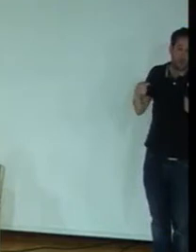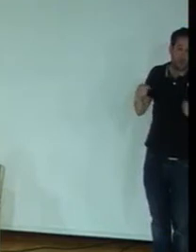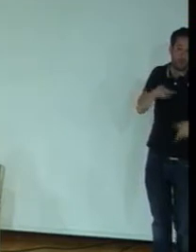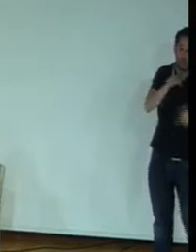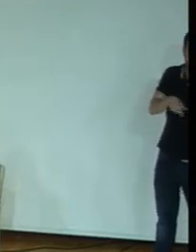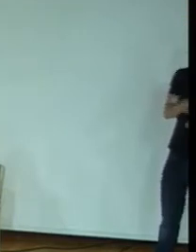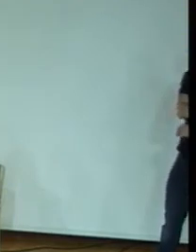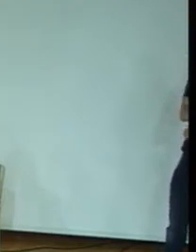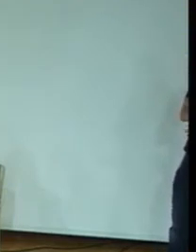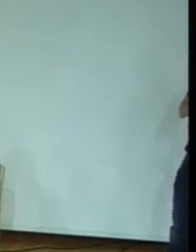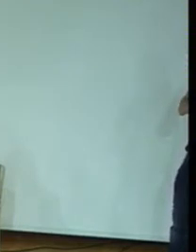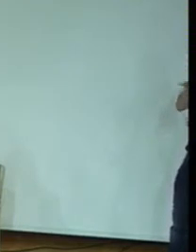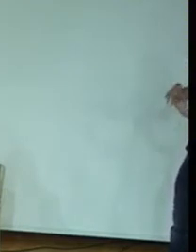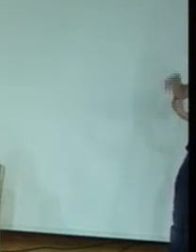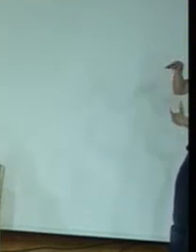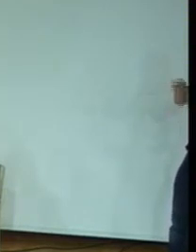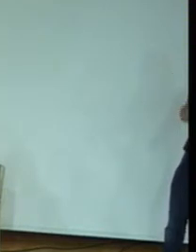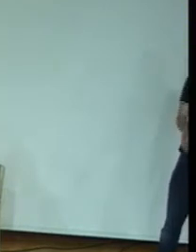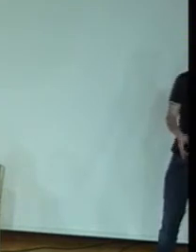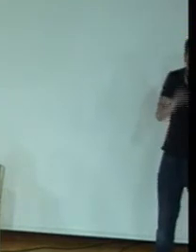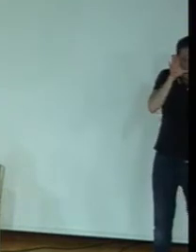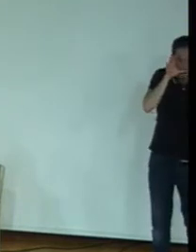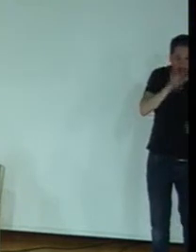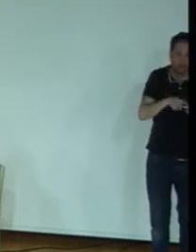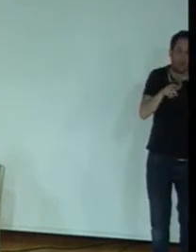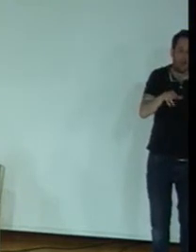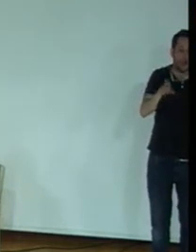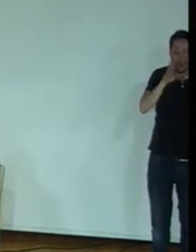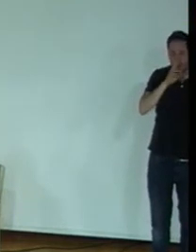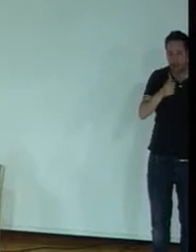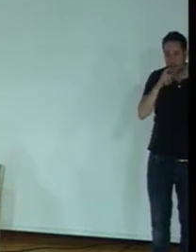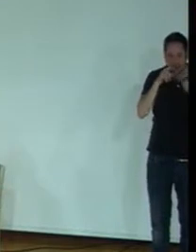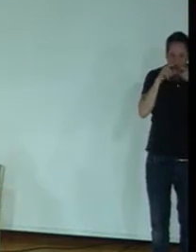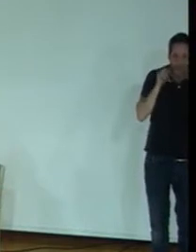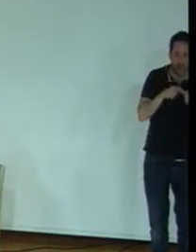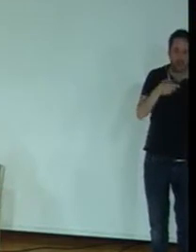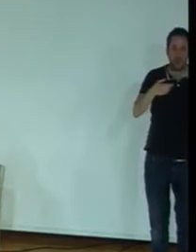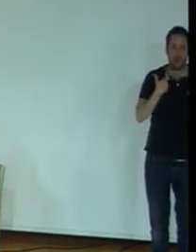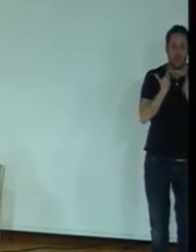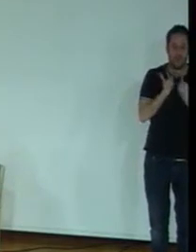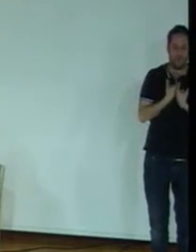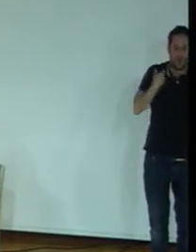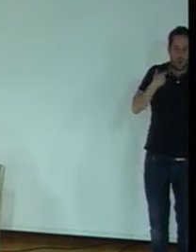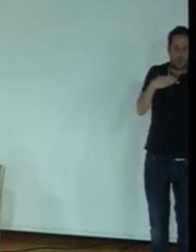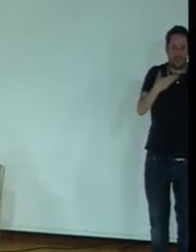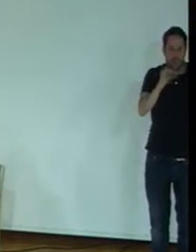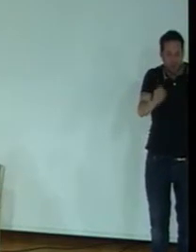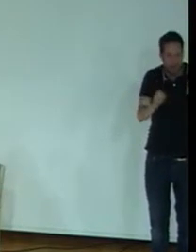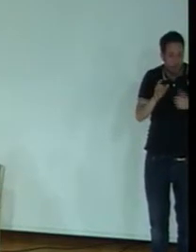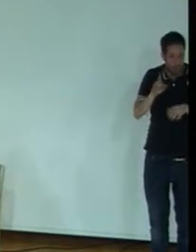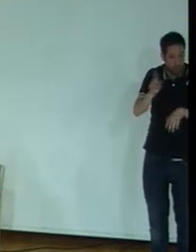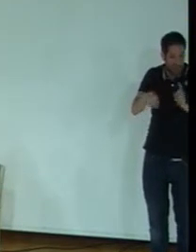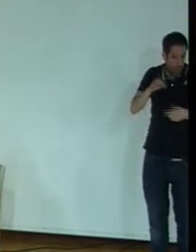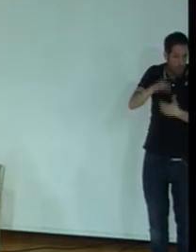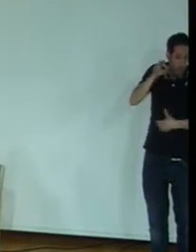Ça, je suis pas sûr. Hein, c'est le cas d'Hitler, c'est pas le cas de Staline ni de Mao. Et puis, il y a un ensemble de putsch qui sont faits dans